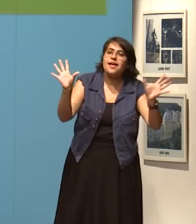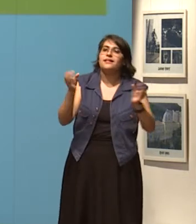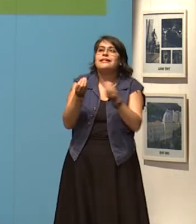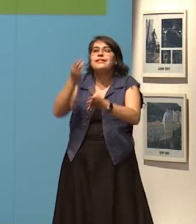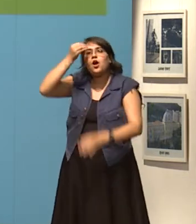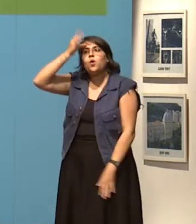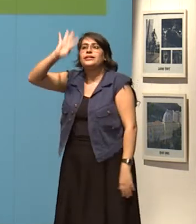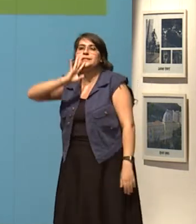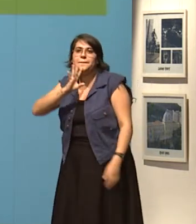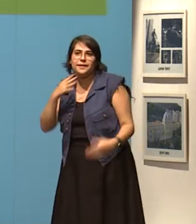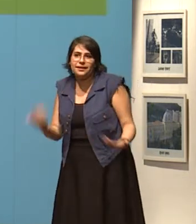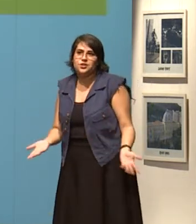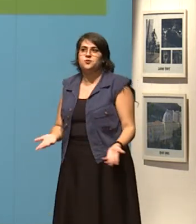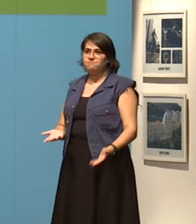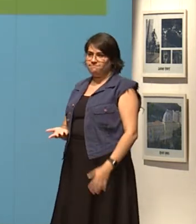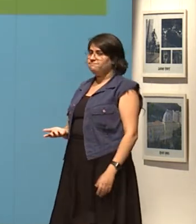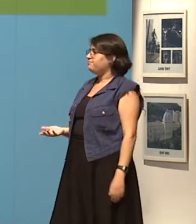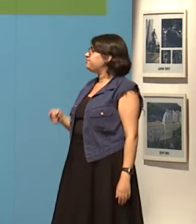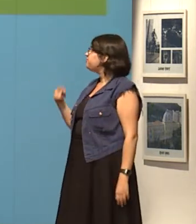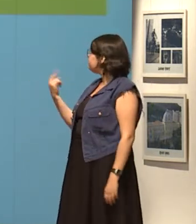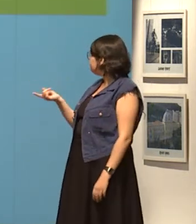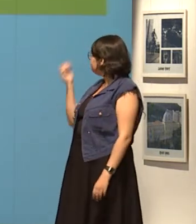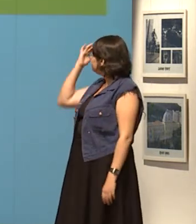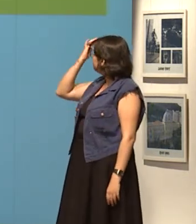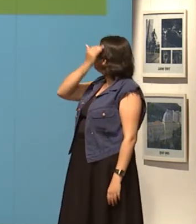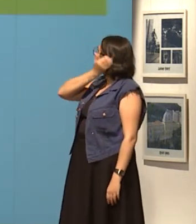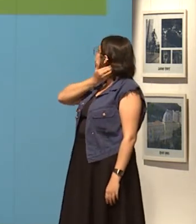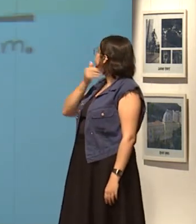ele salva, ele liberta, dá conhecimento às mulheres.